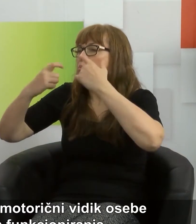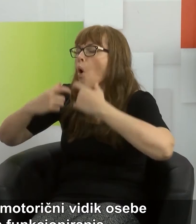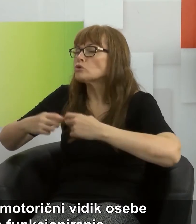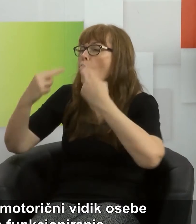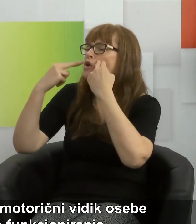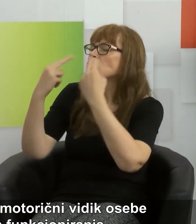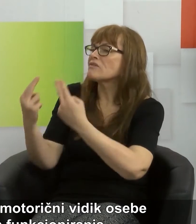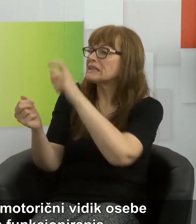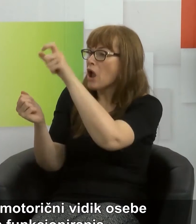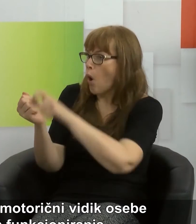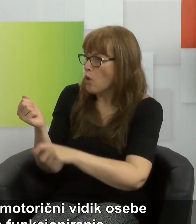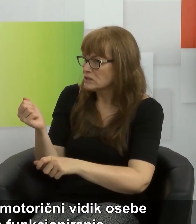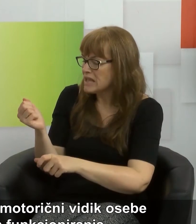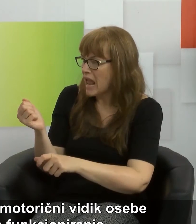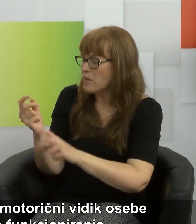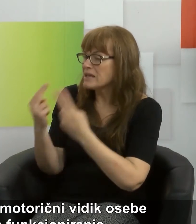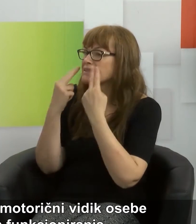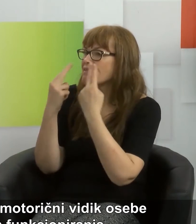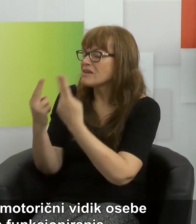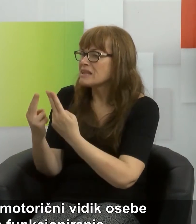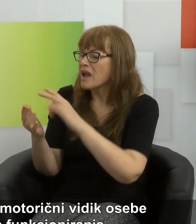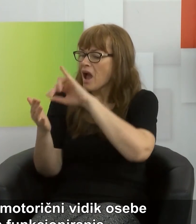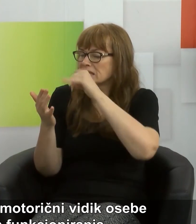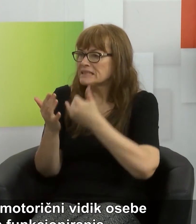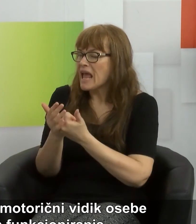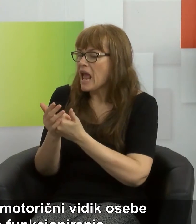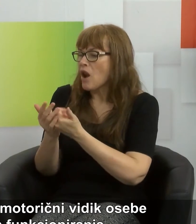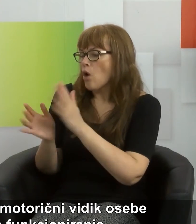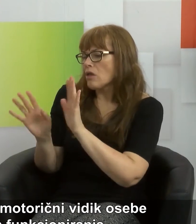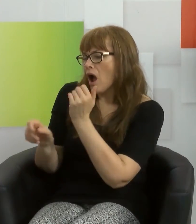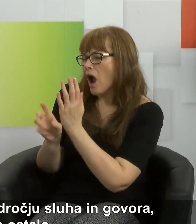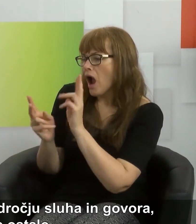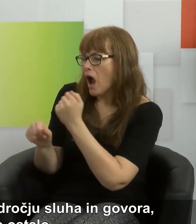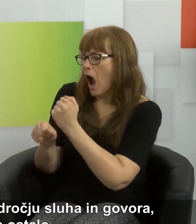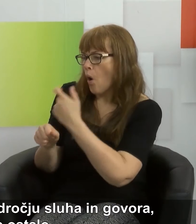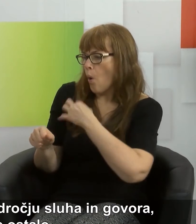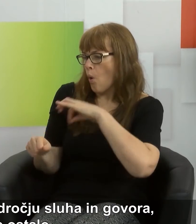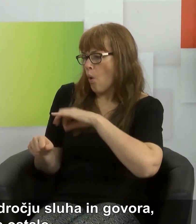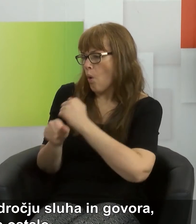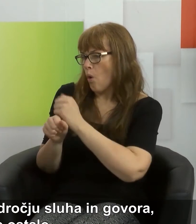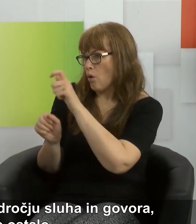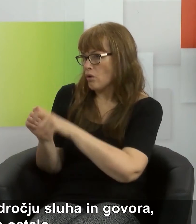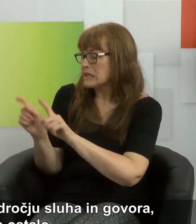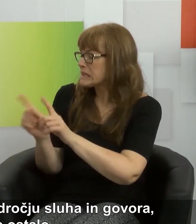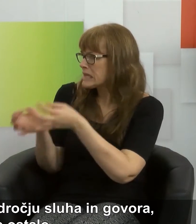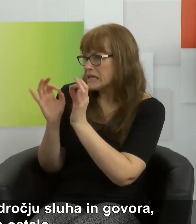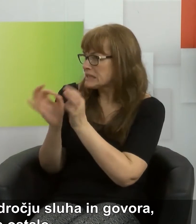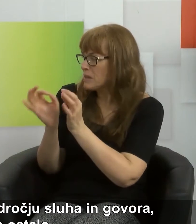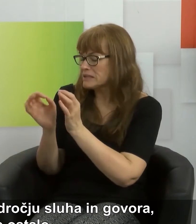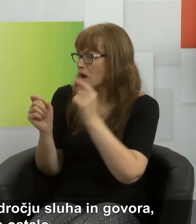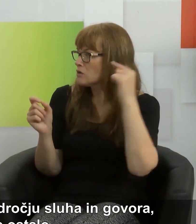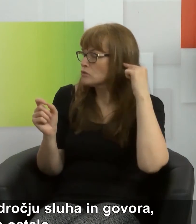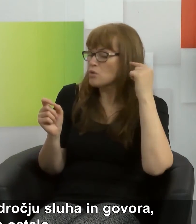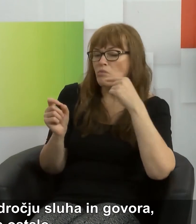motorični vidik osebe iz vidika celotnega funkcioniranja. Ni pa specializirana področje sluha